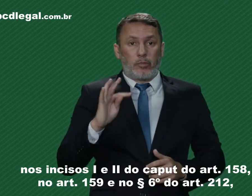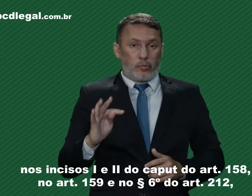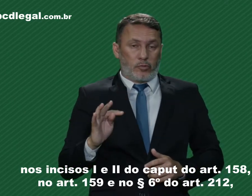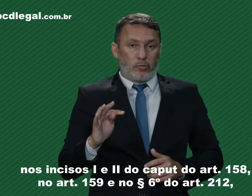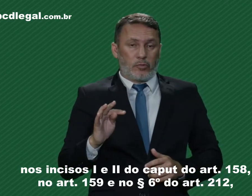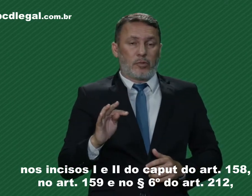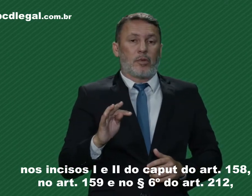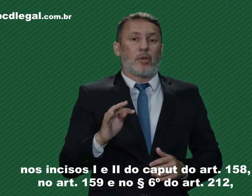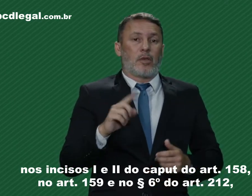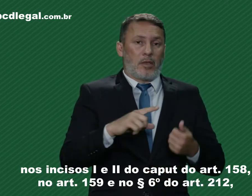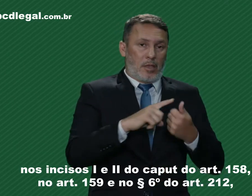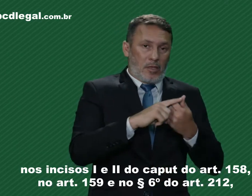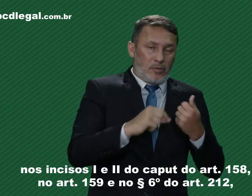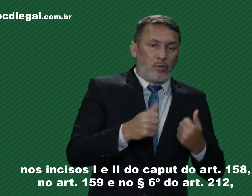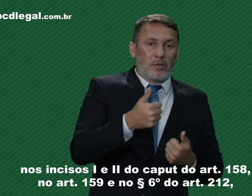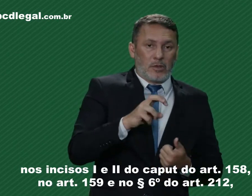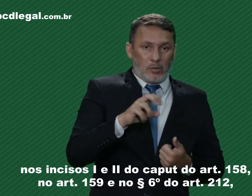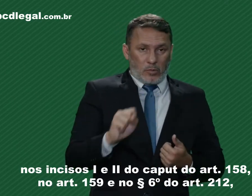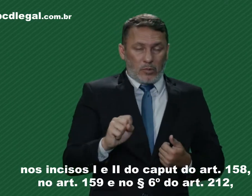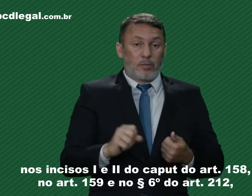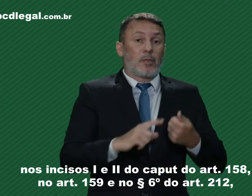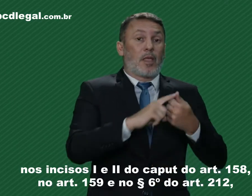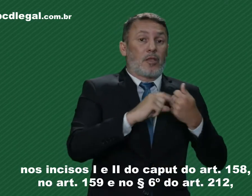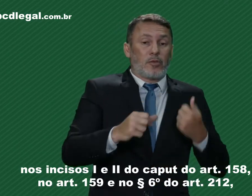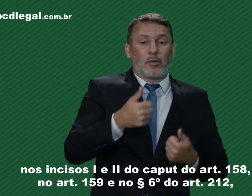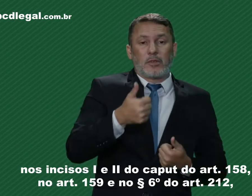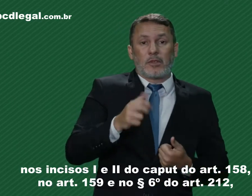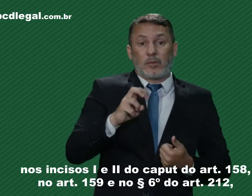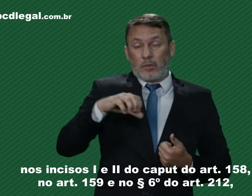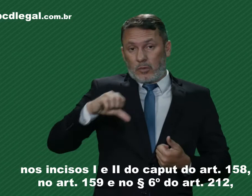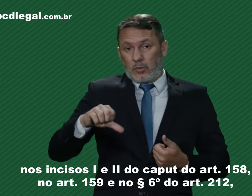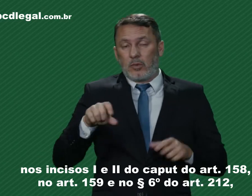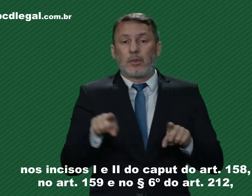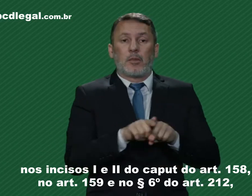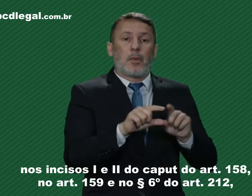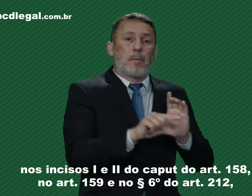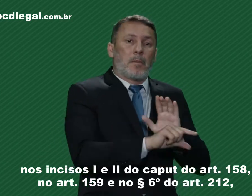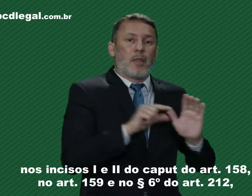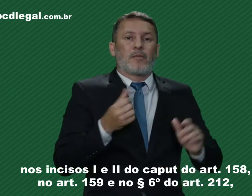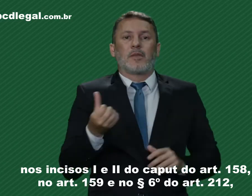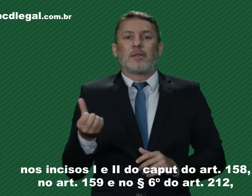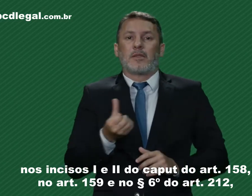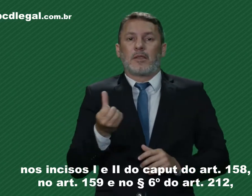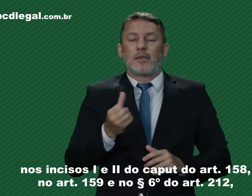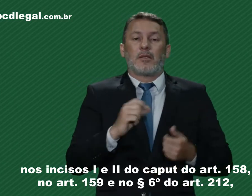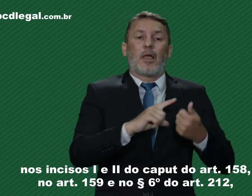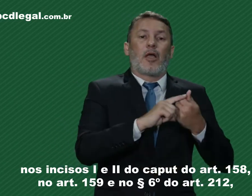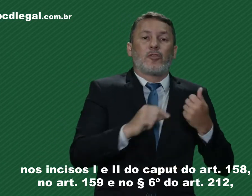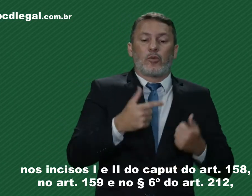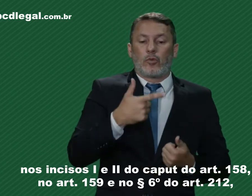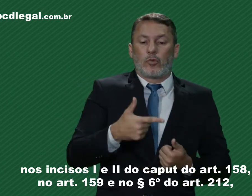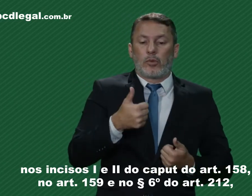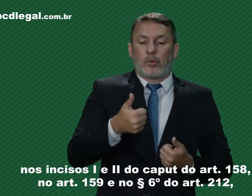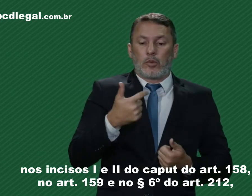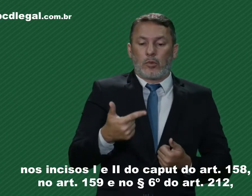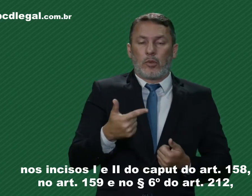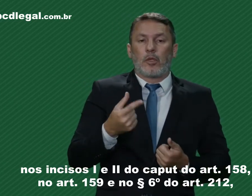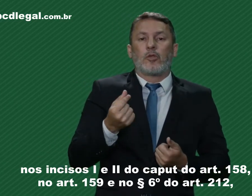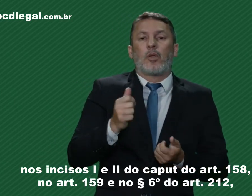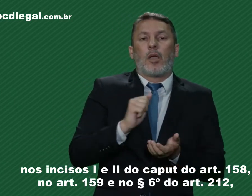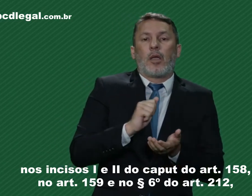1 e 2 do caput do artigo 158, no artigo 159 e no parágrafo 6º do